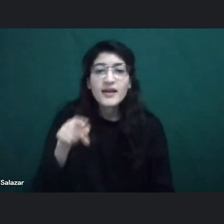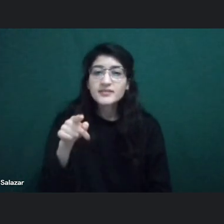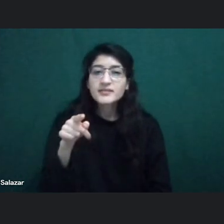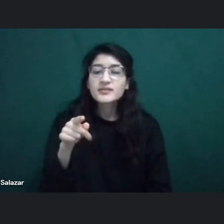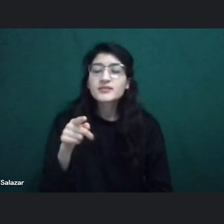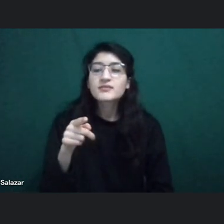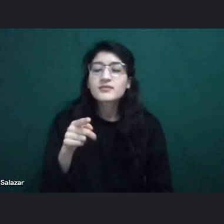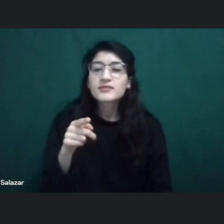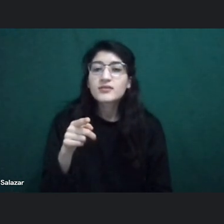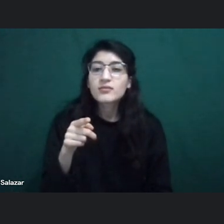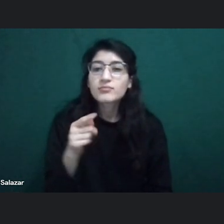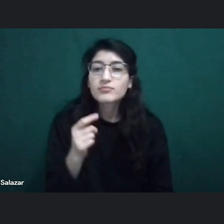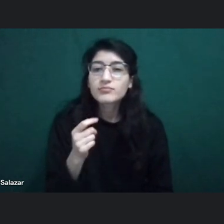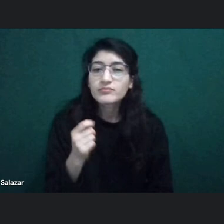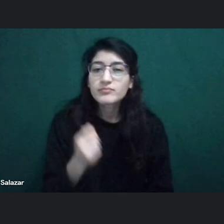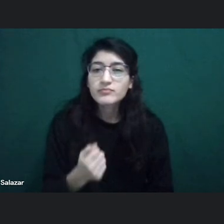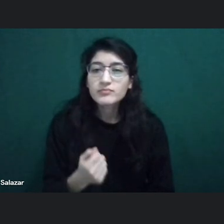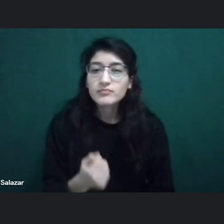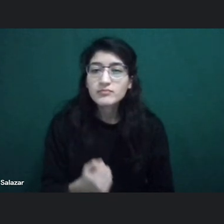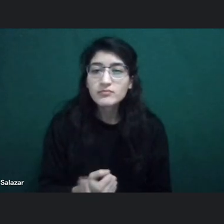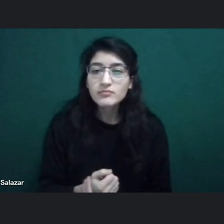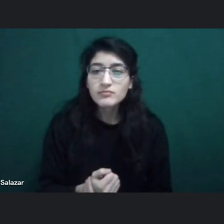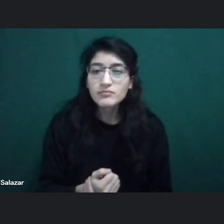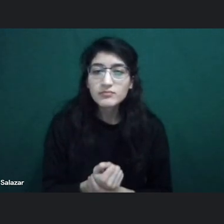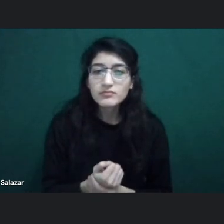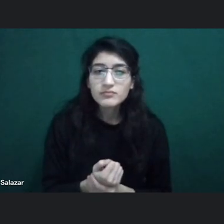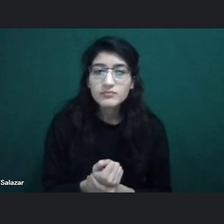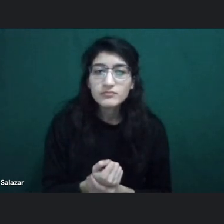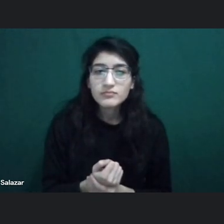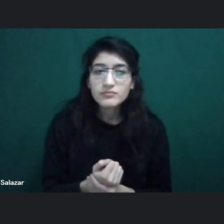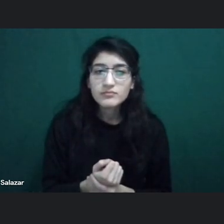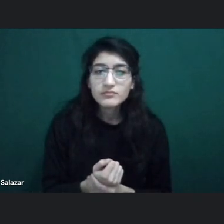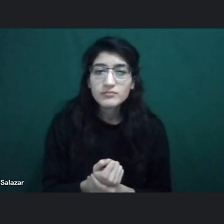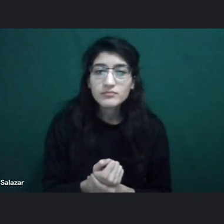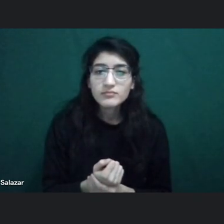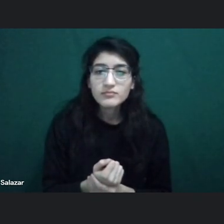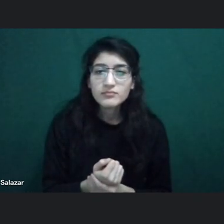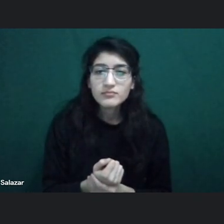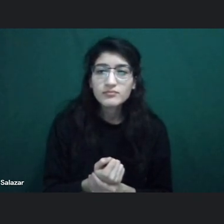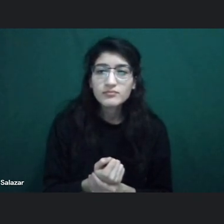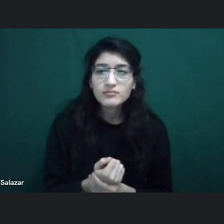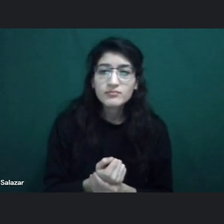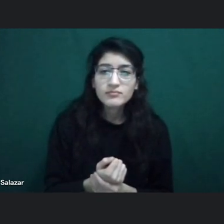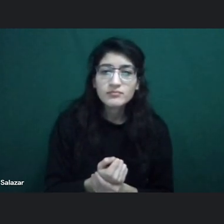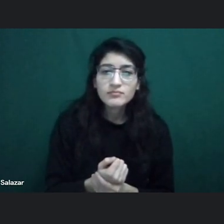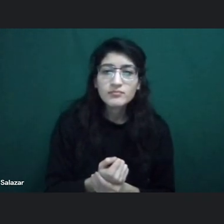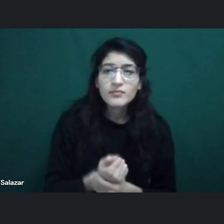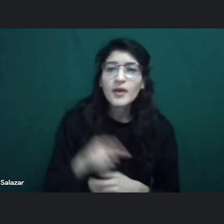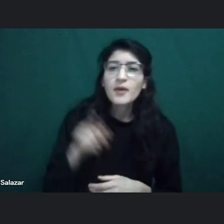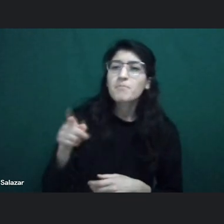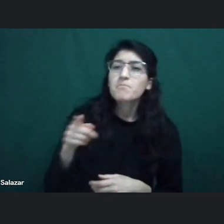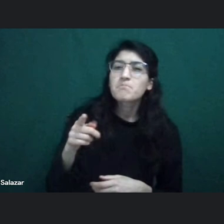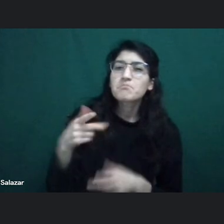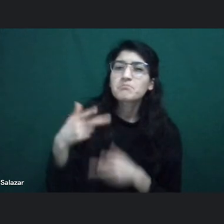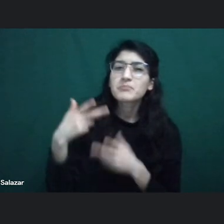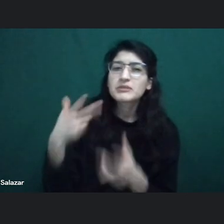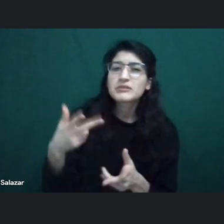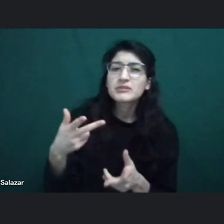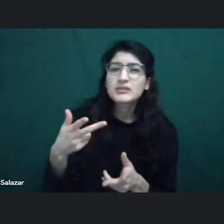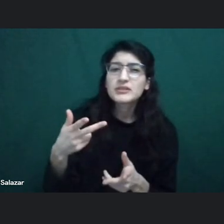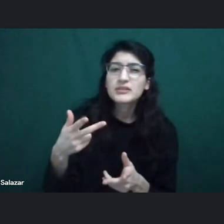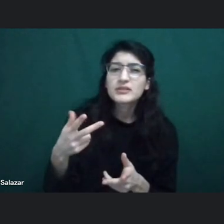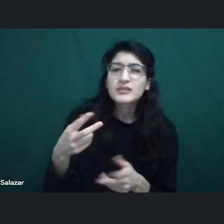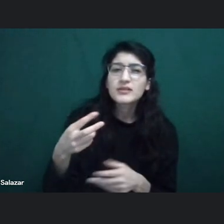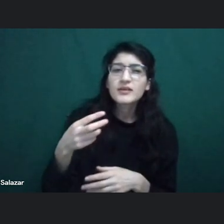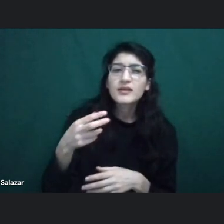a programs. ¿Qué a vos te parece en programas de aprendizaje a distancia, managing y designing,